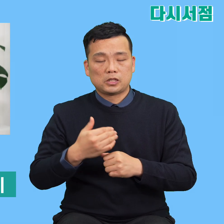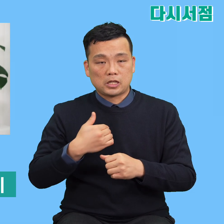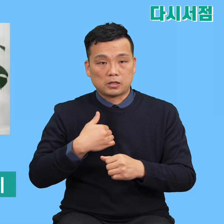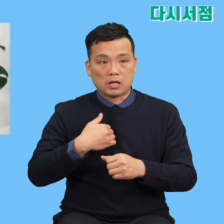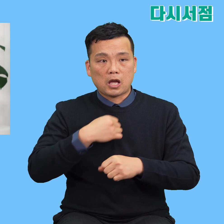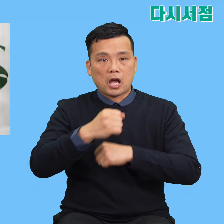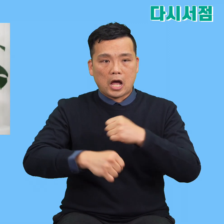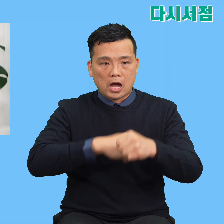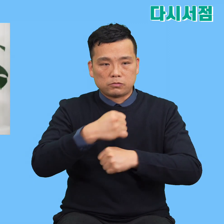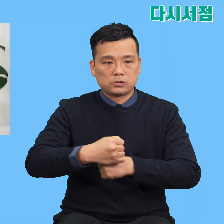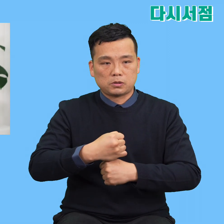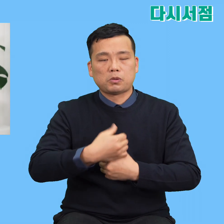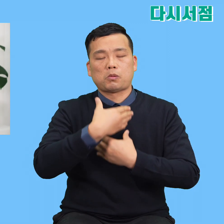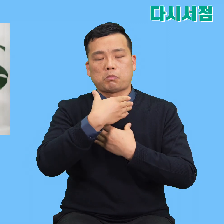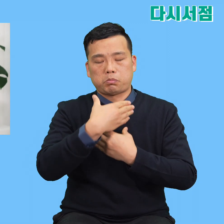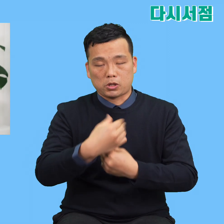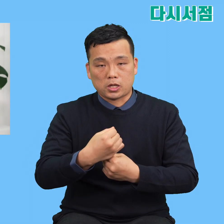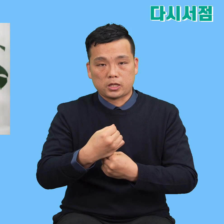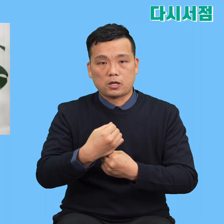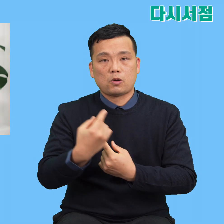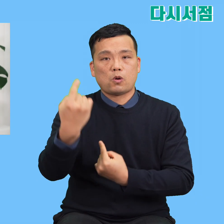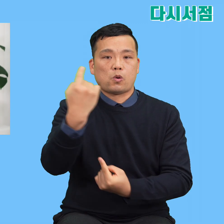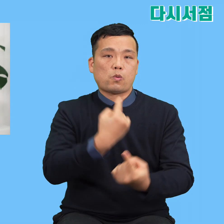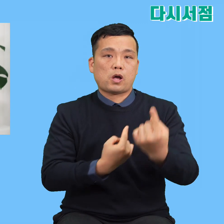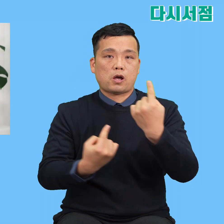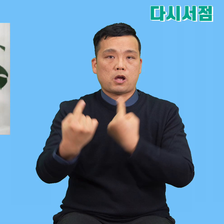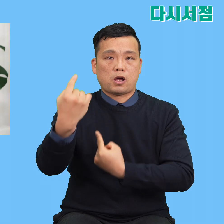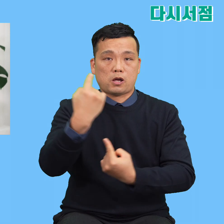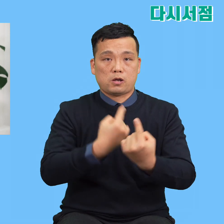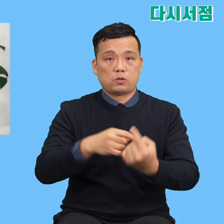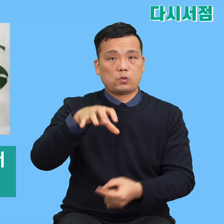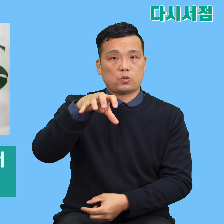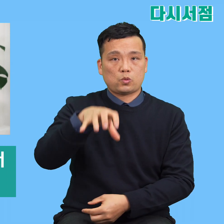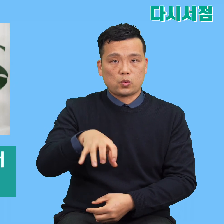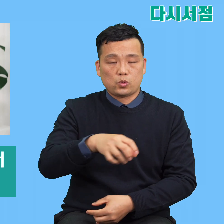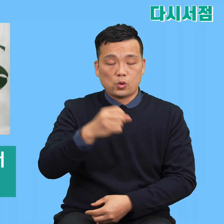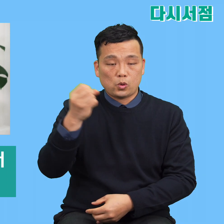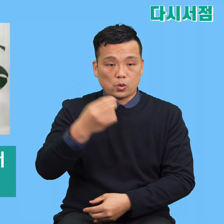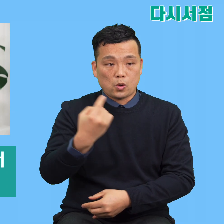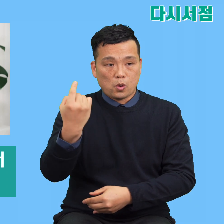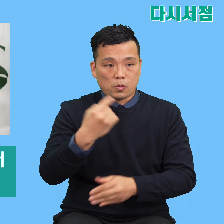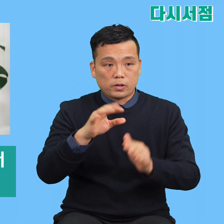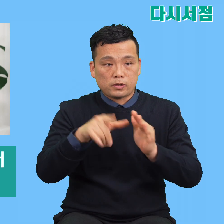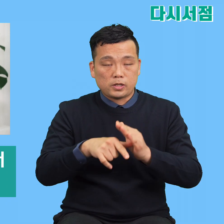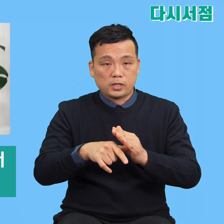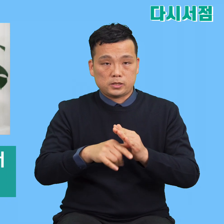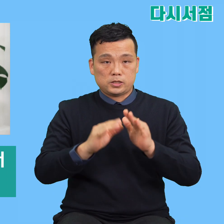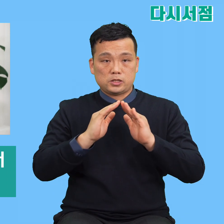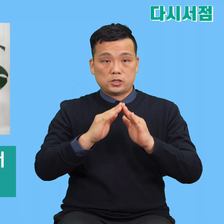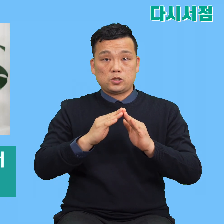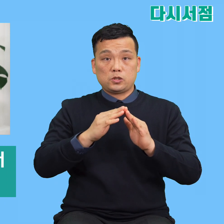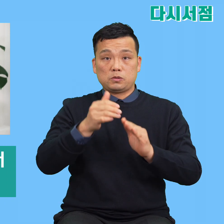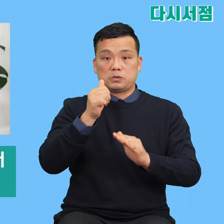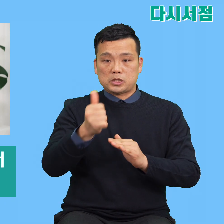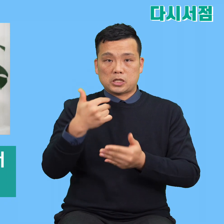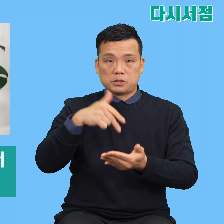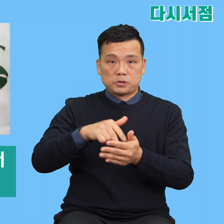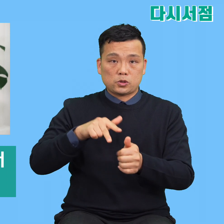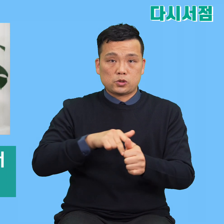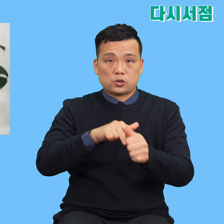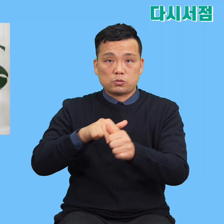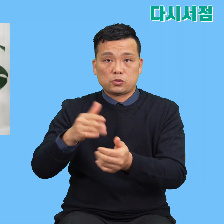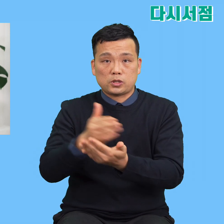부담 없이 문턱이 좀 낮은 책방 부담 없이 들어와서 보고 뭔가 책방지기가 그 책에 대해서 약간 뭐 정보도